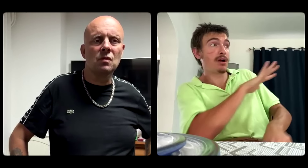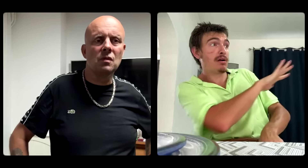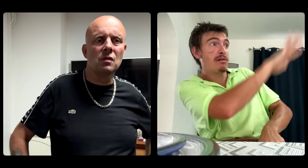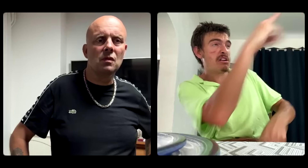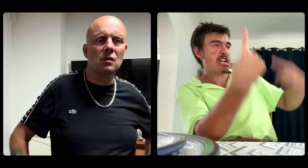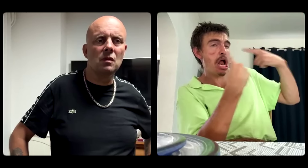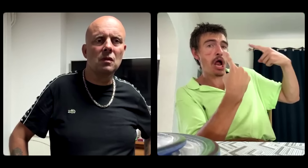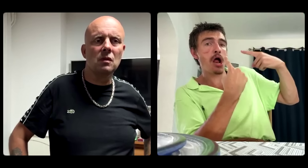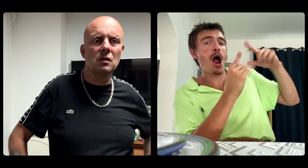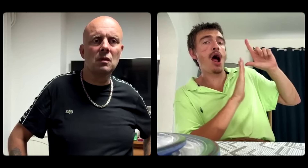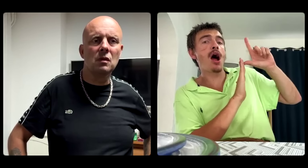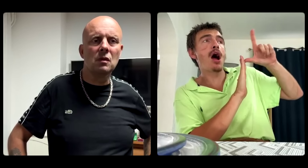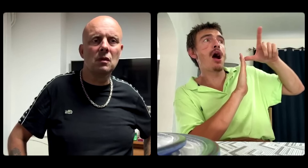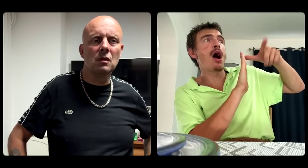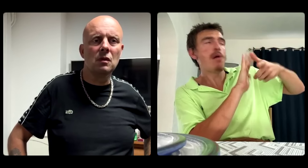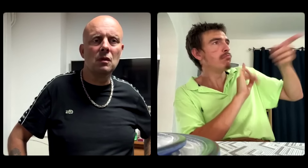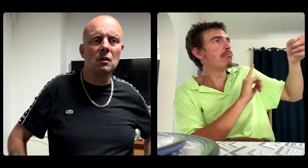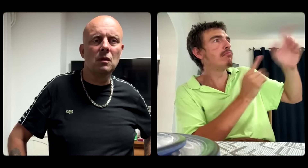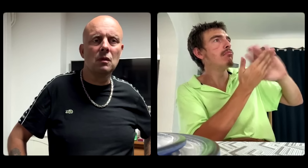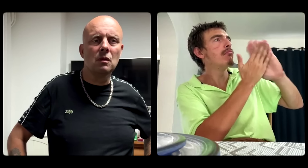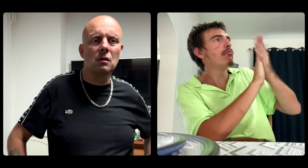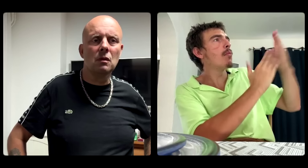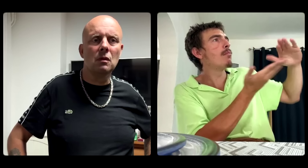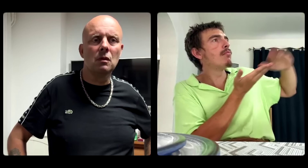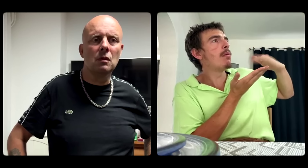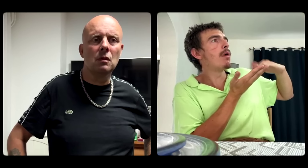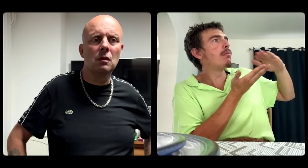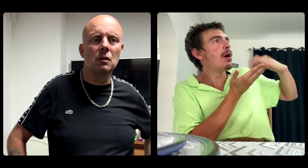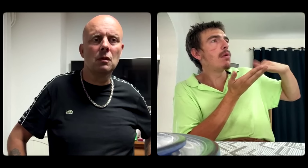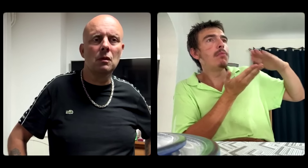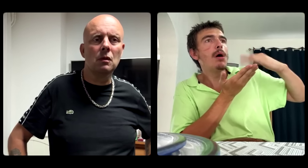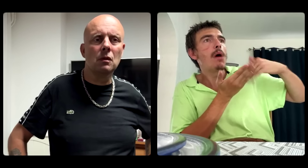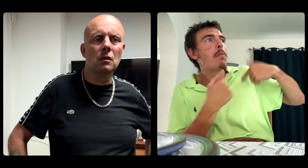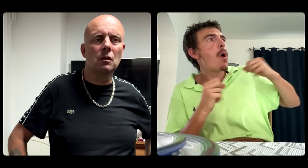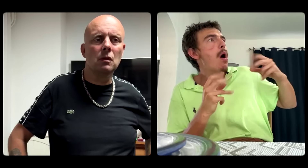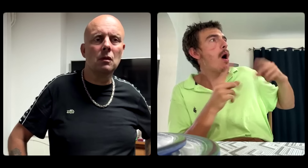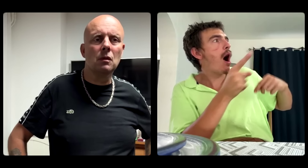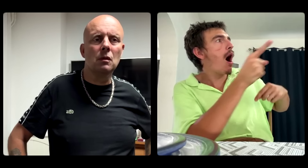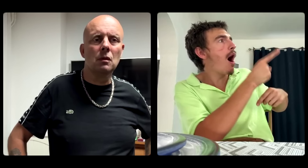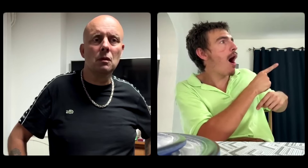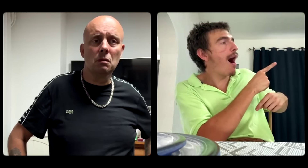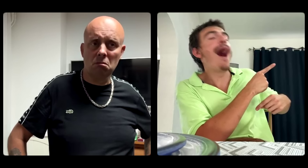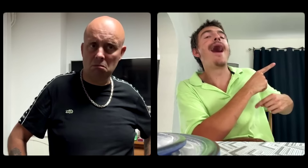Ja, maar like, over wanneer heb je het, zeg maar, like, snap je?